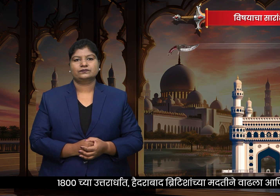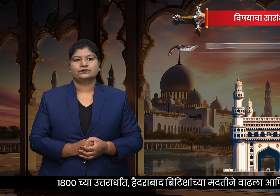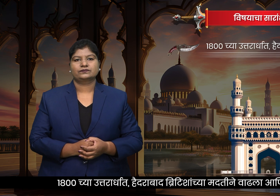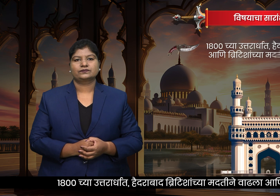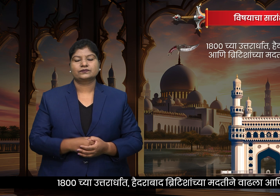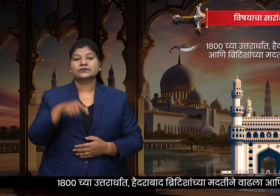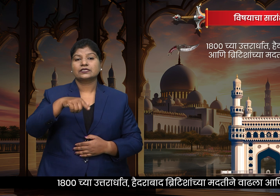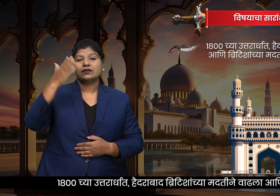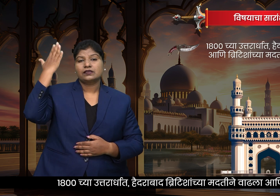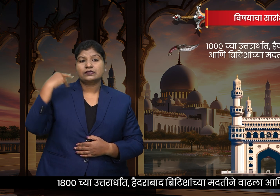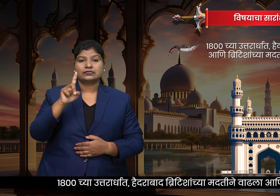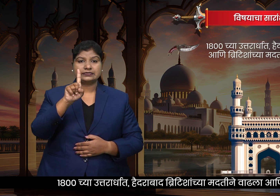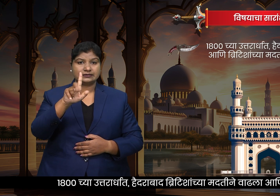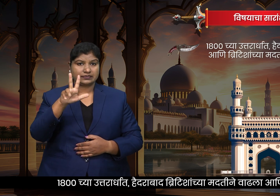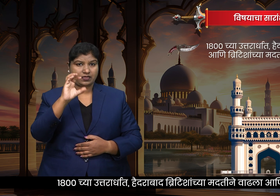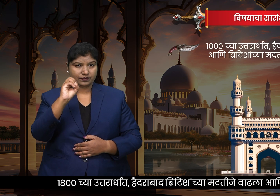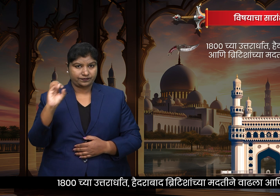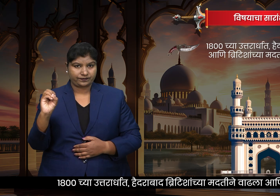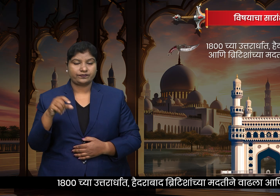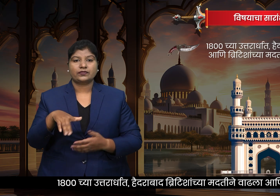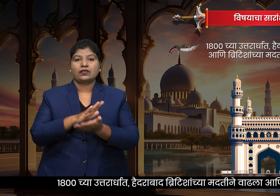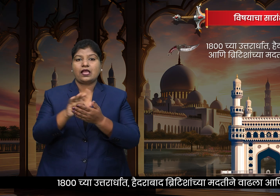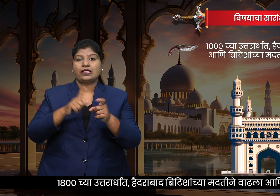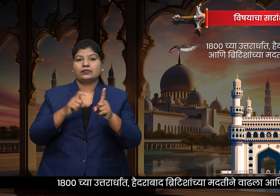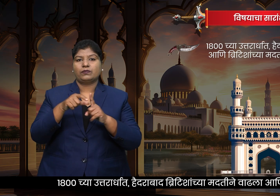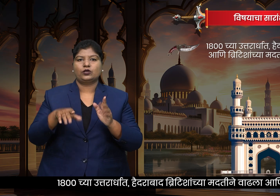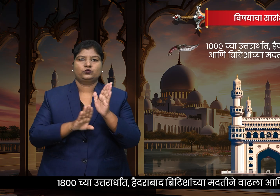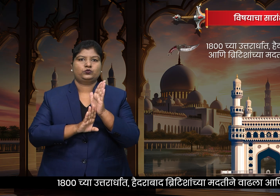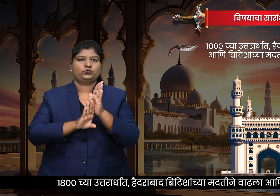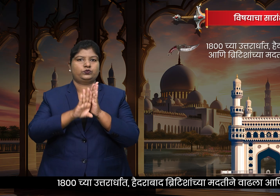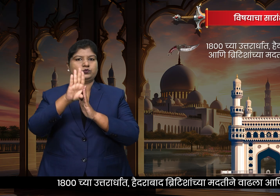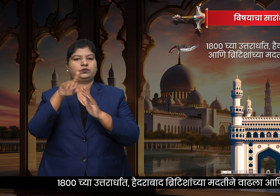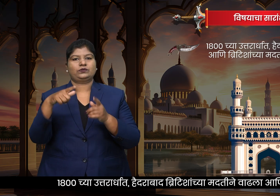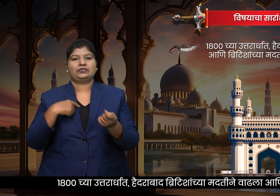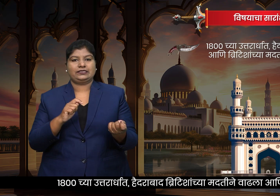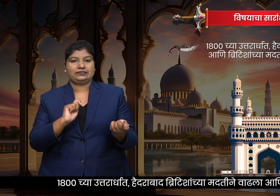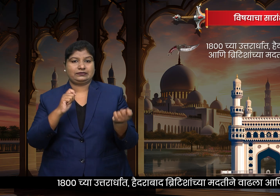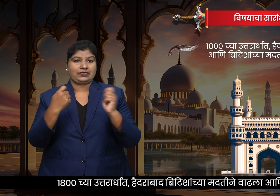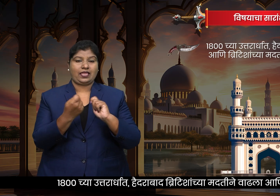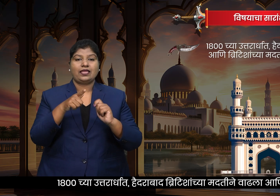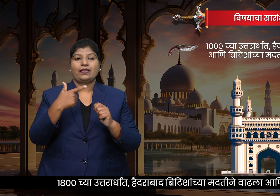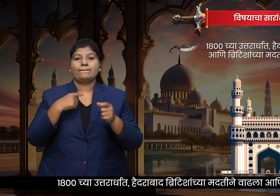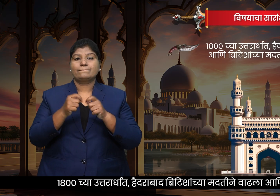1800च्या उत्तरार्धात हैदराबाद ब्रिटिशांच्या मदतीने वाढला आणि बदलला.